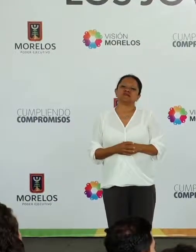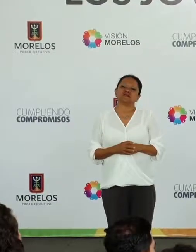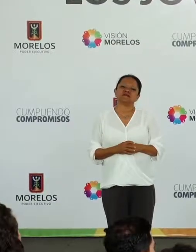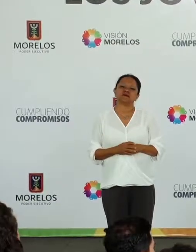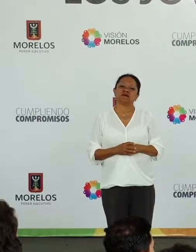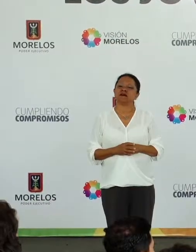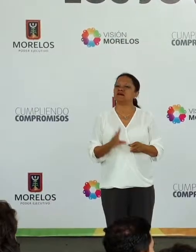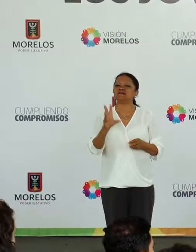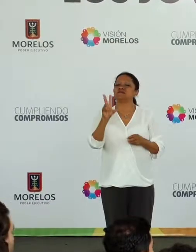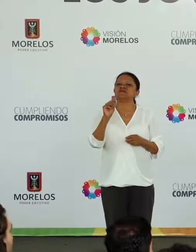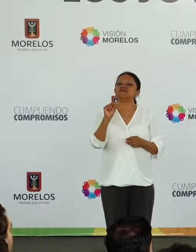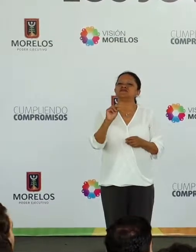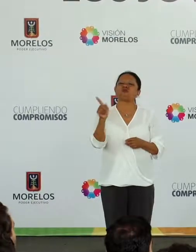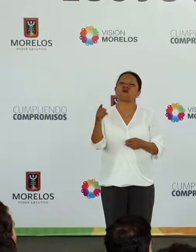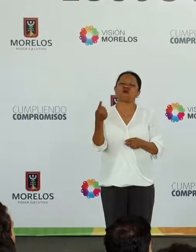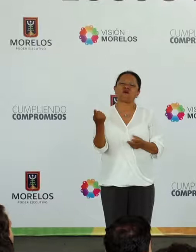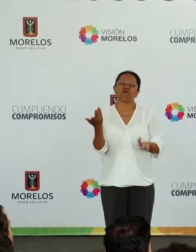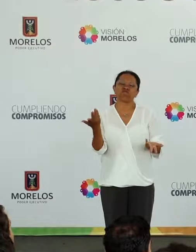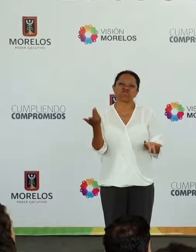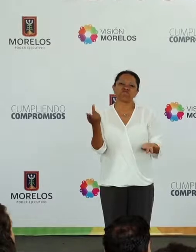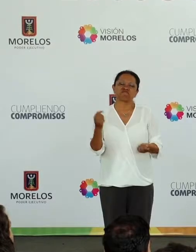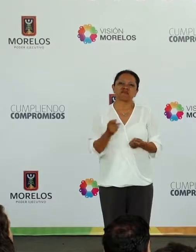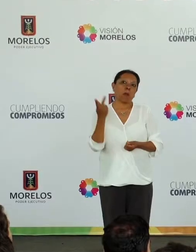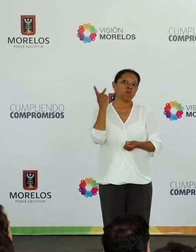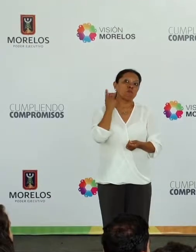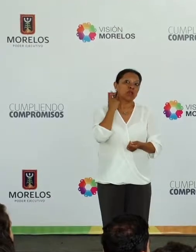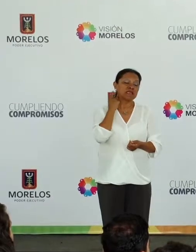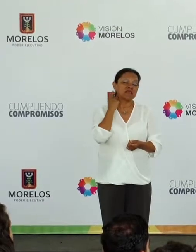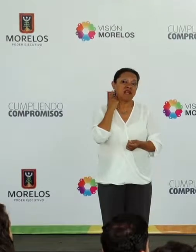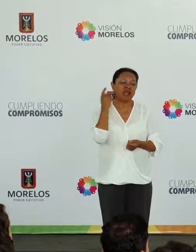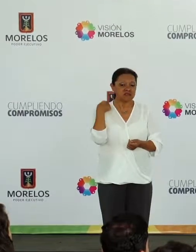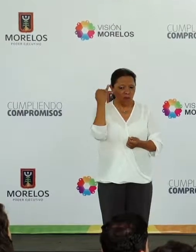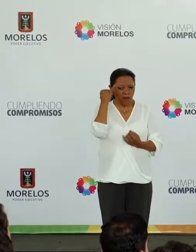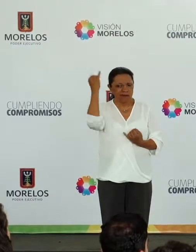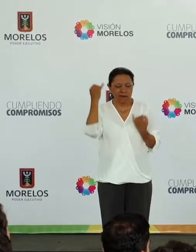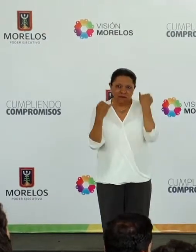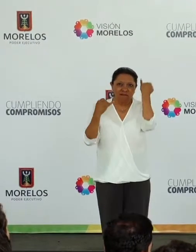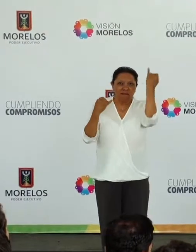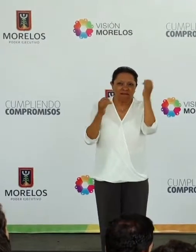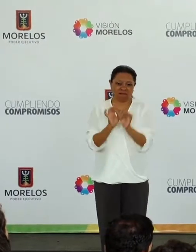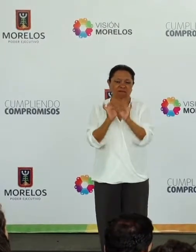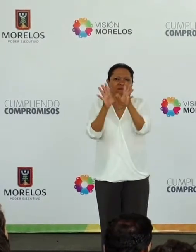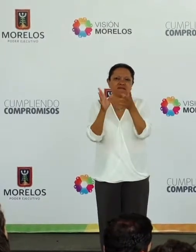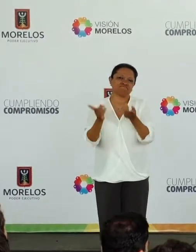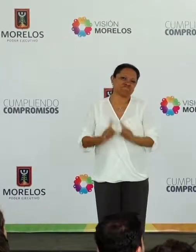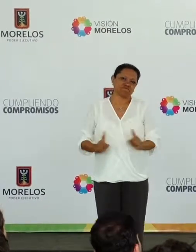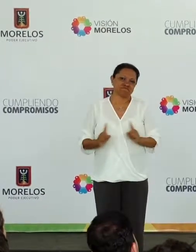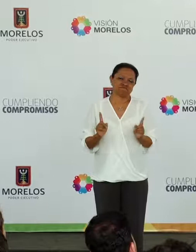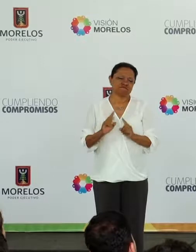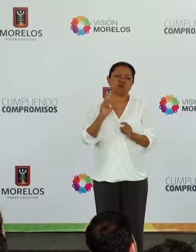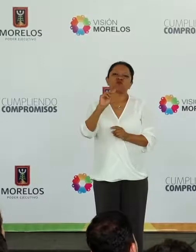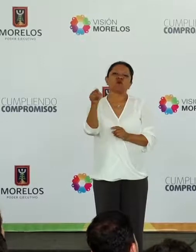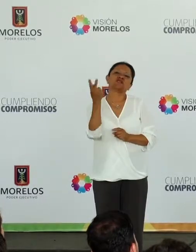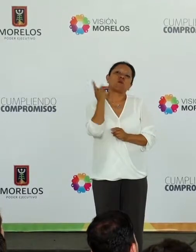No es una política de ocurrencias, no es una política producto